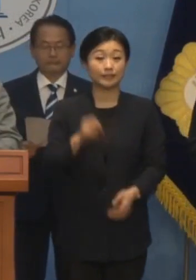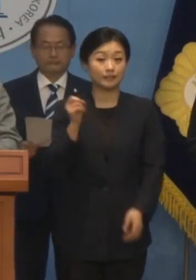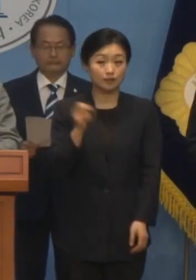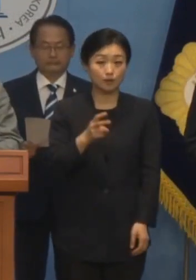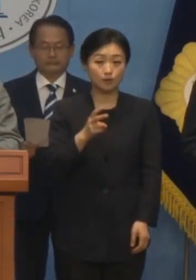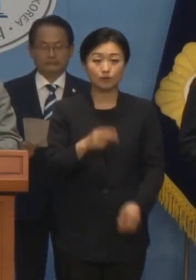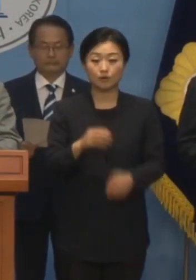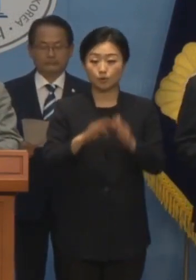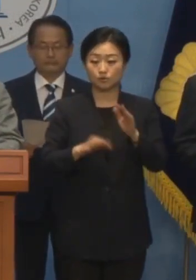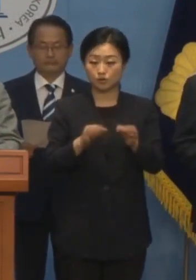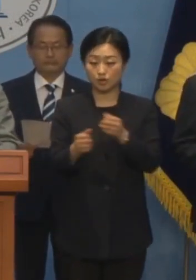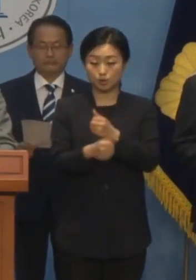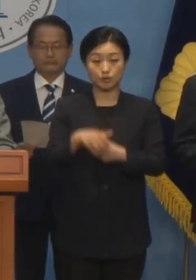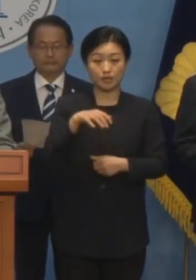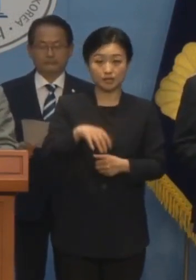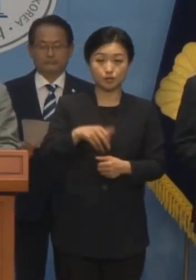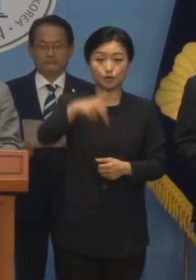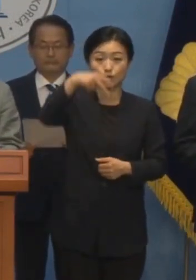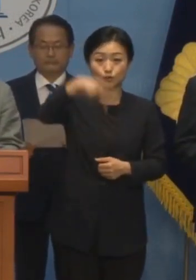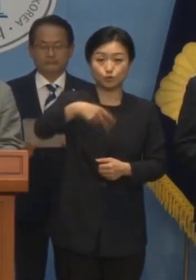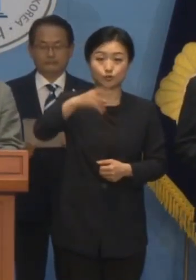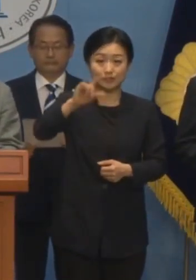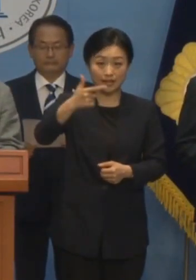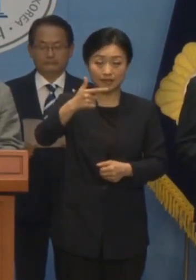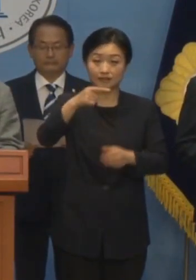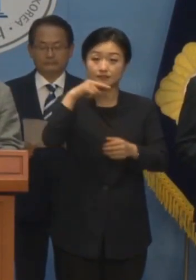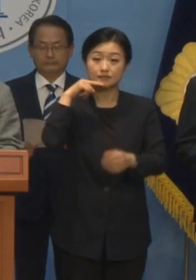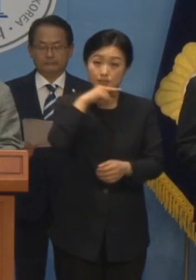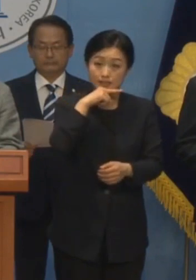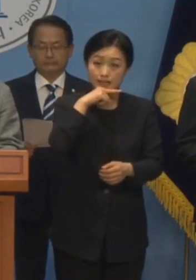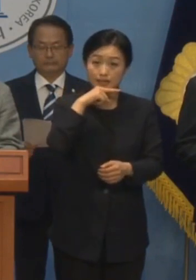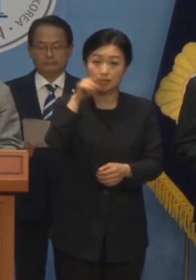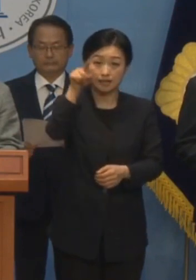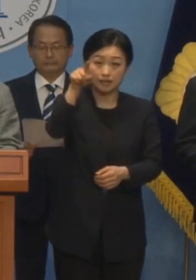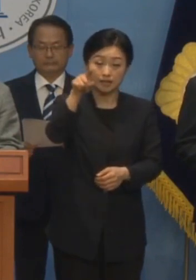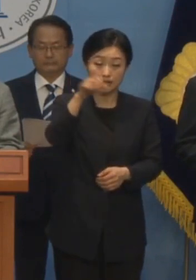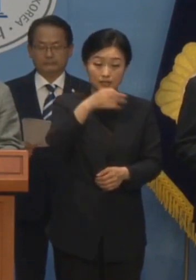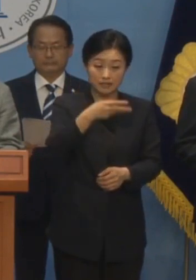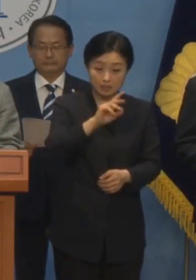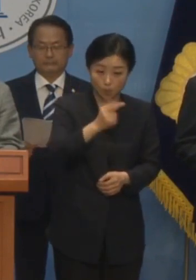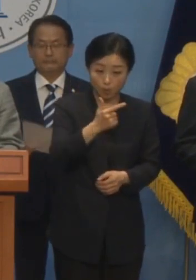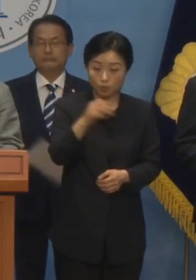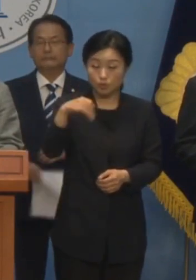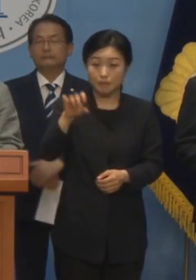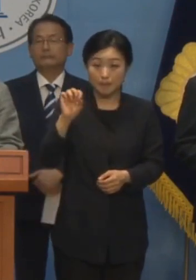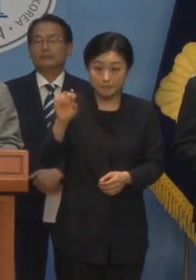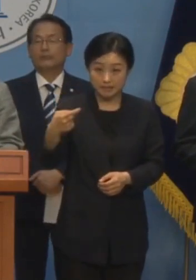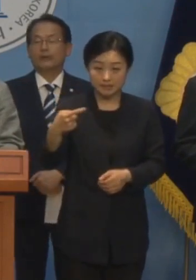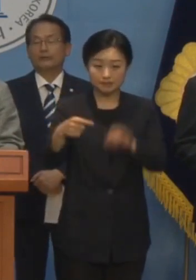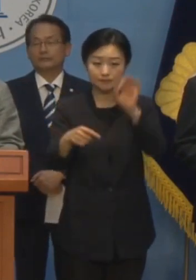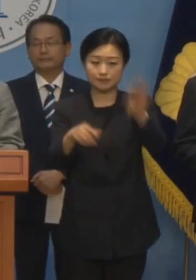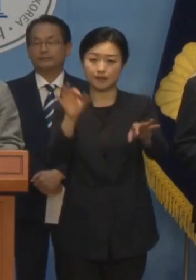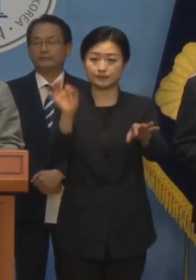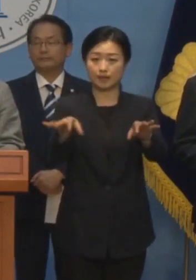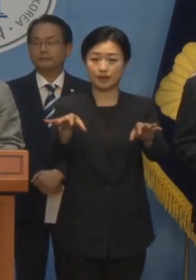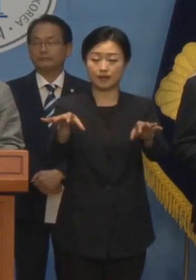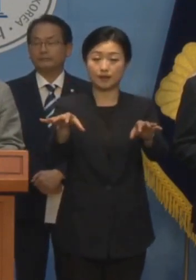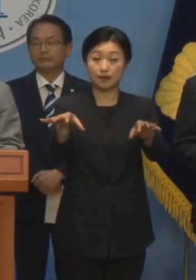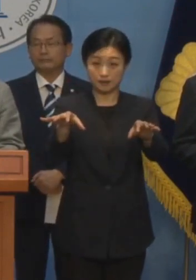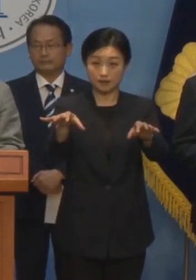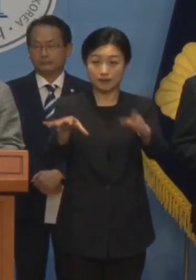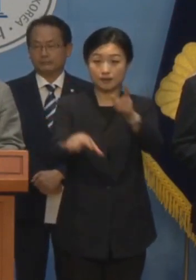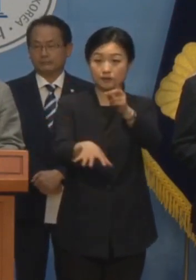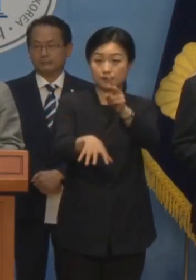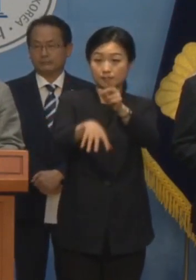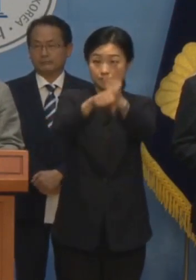또 공정위는 큐텐그룹이 적자 상태인 티몬과 위메프를 무리하게 인수하고 다른 계열